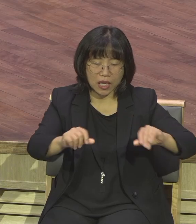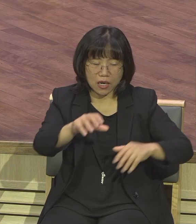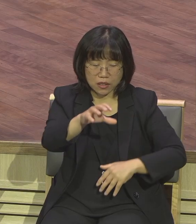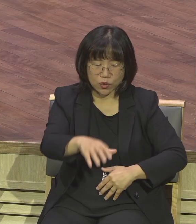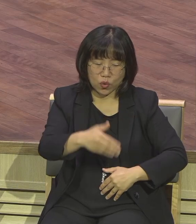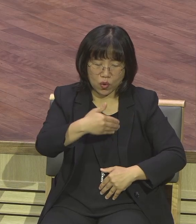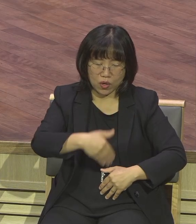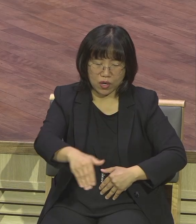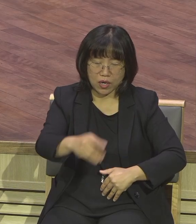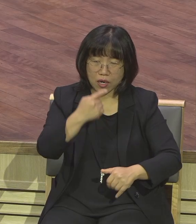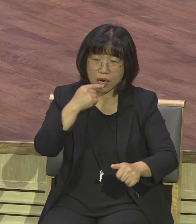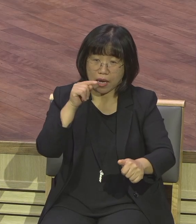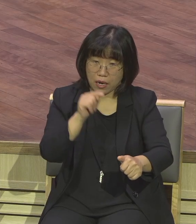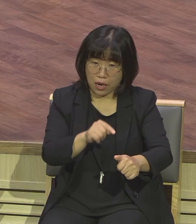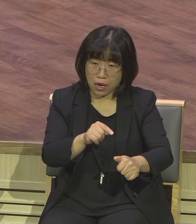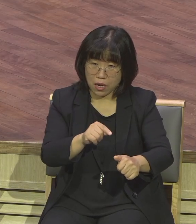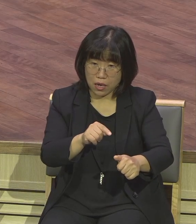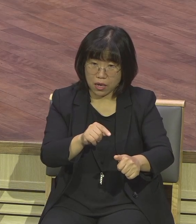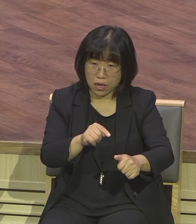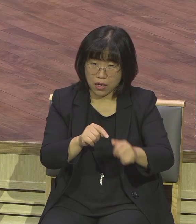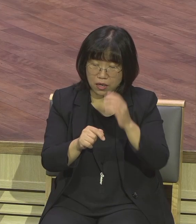무슨 말입니까? 언약적